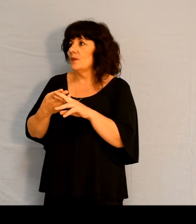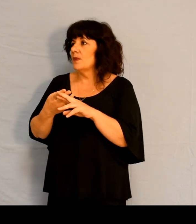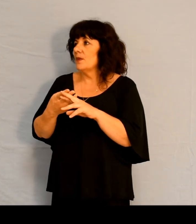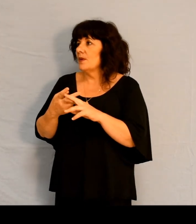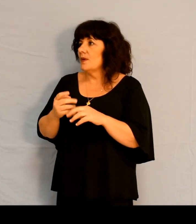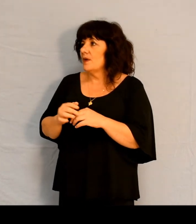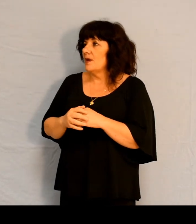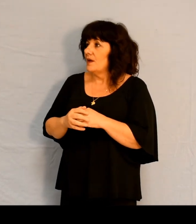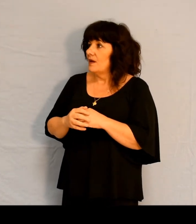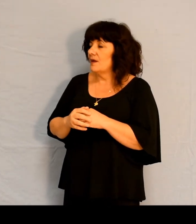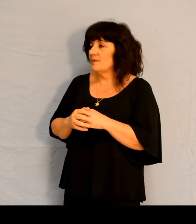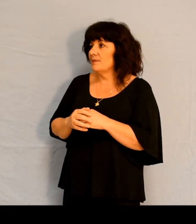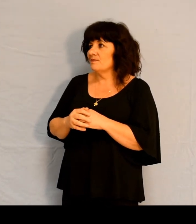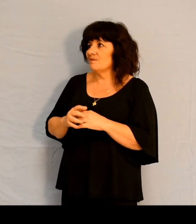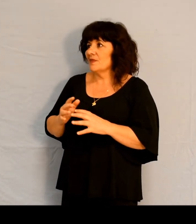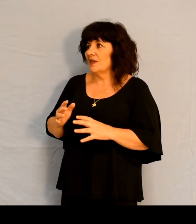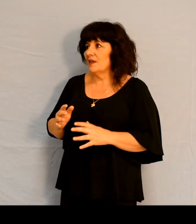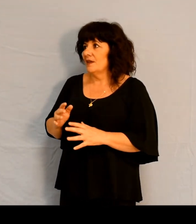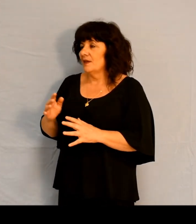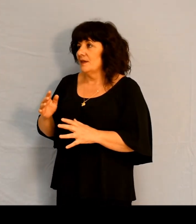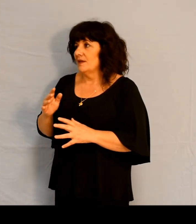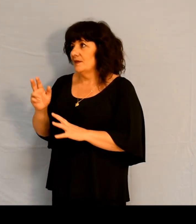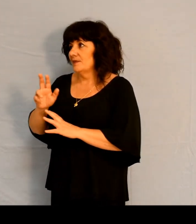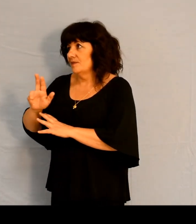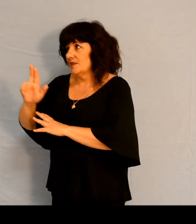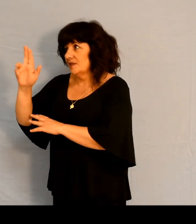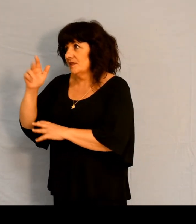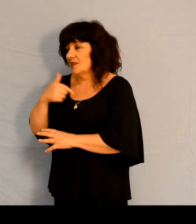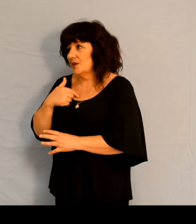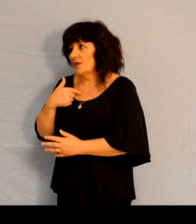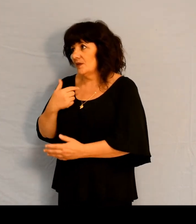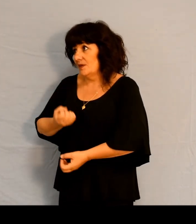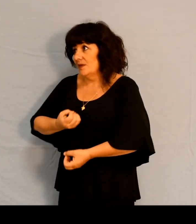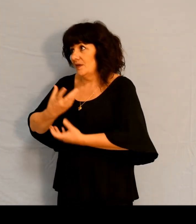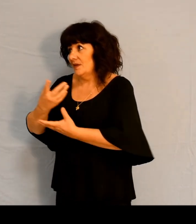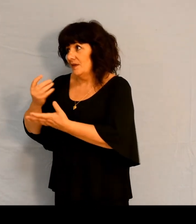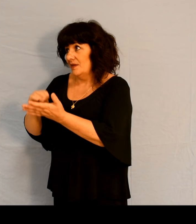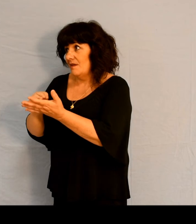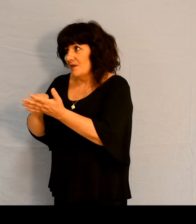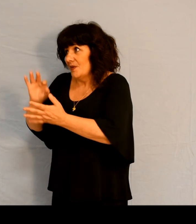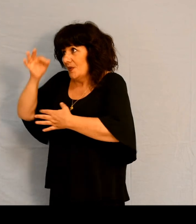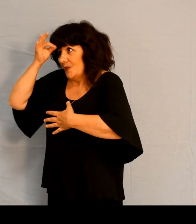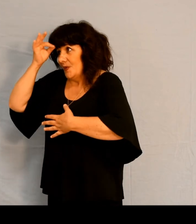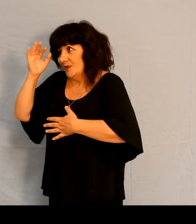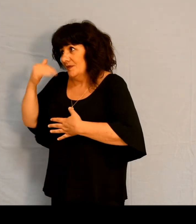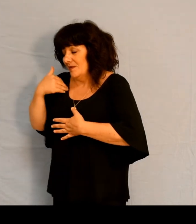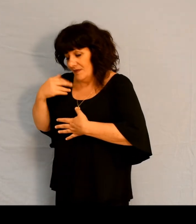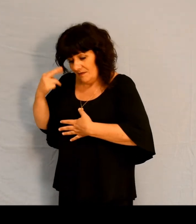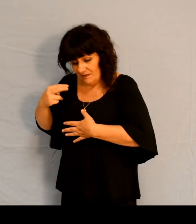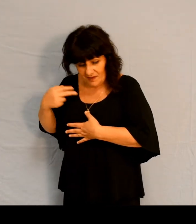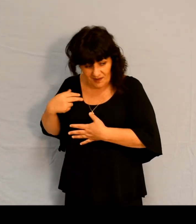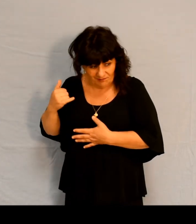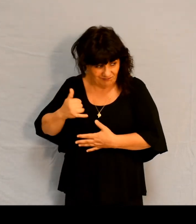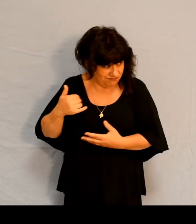« J'ose encore parler à mon Seigneur, moi qui suis poussière et cendre. »